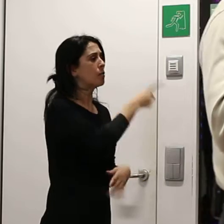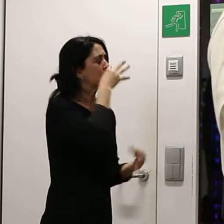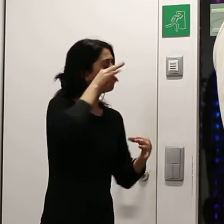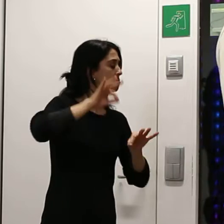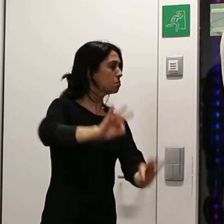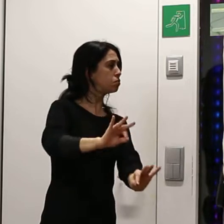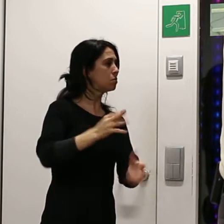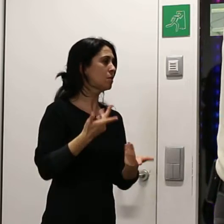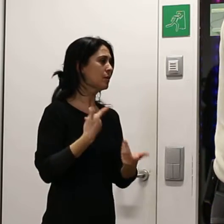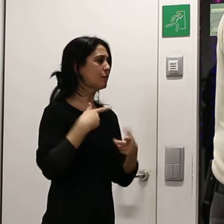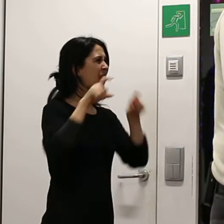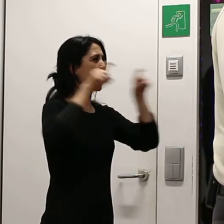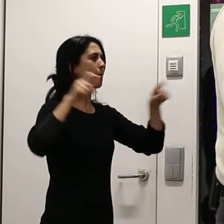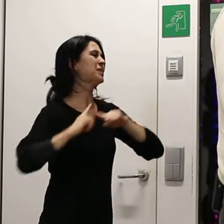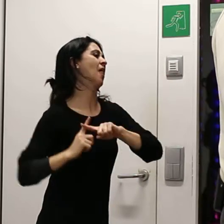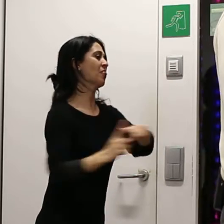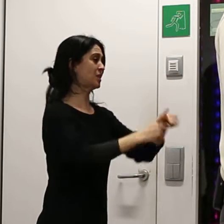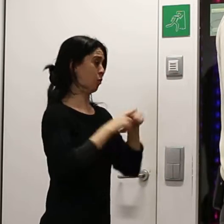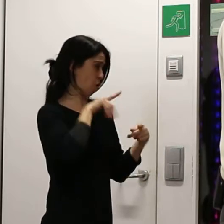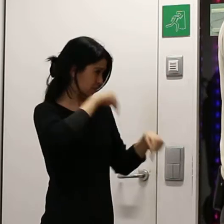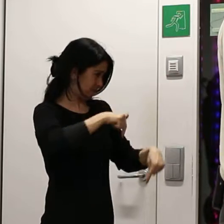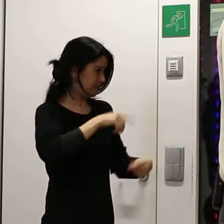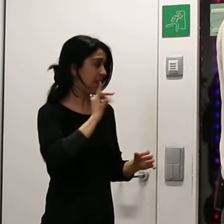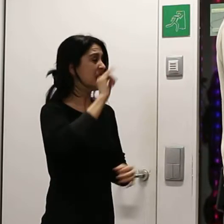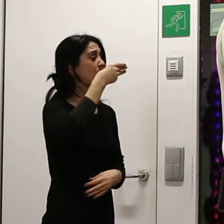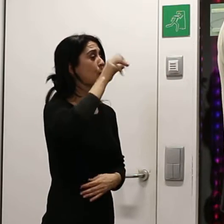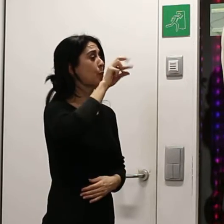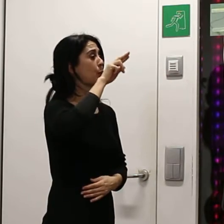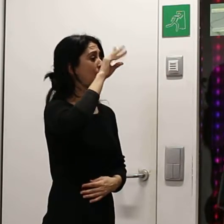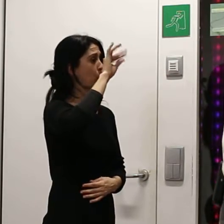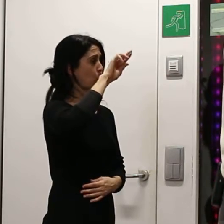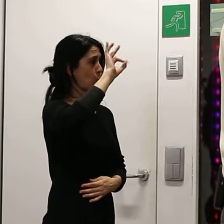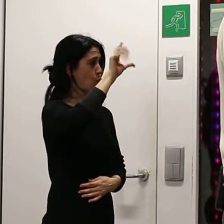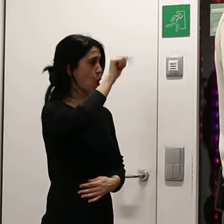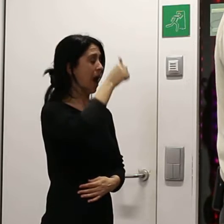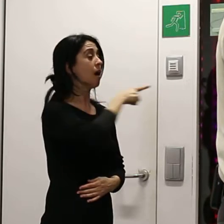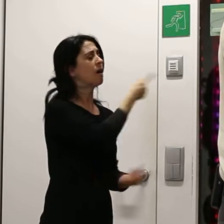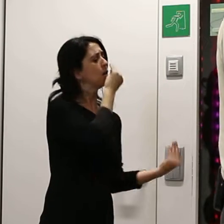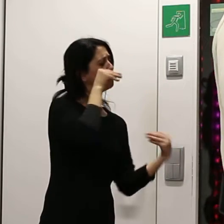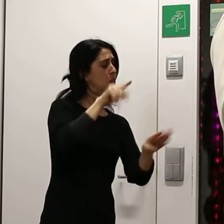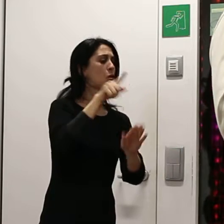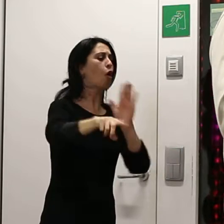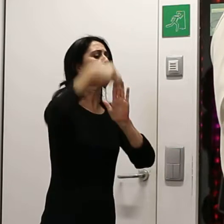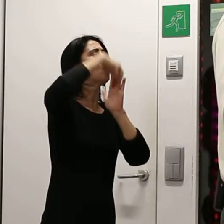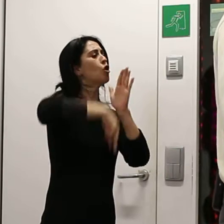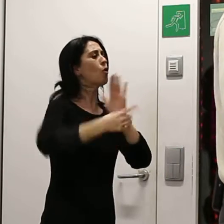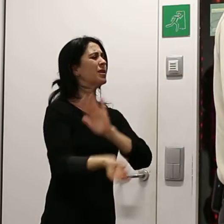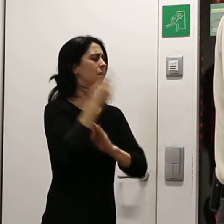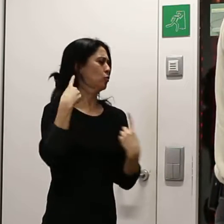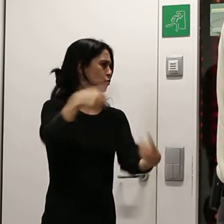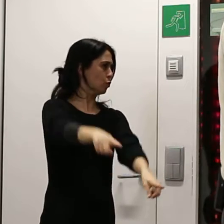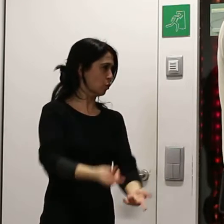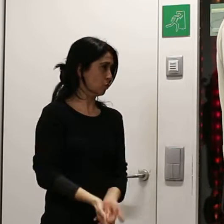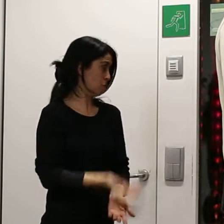Iberdrola Distribución, que dicte las normas mediante las cuales nosotras debemos de tener esa instalación de generación. Y una de